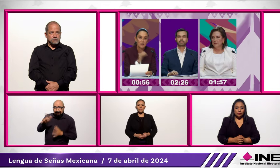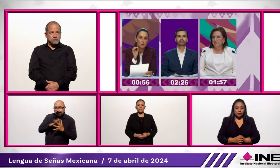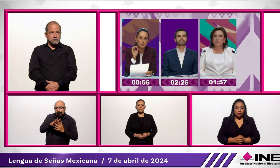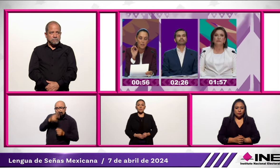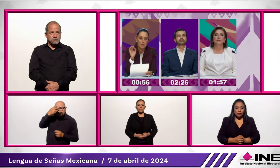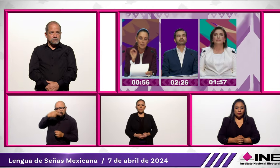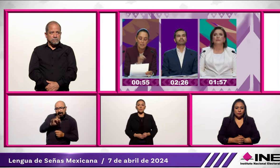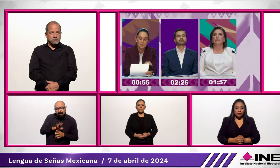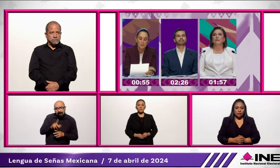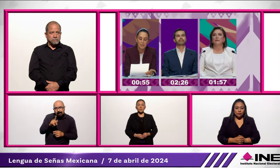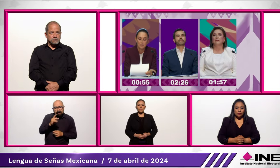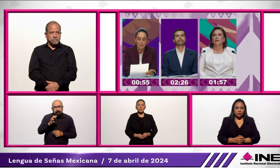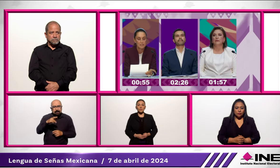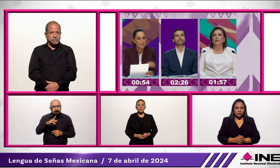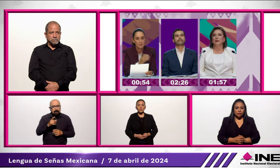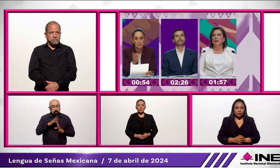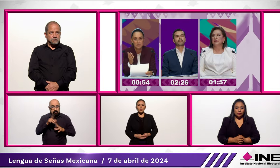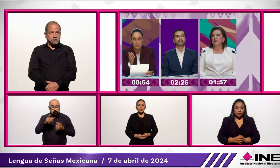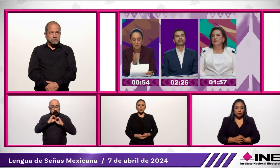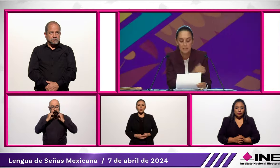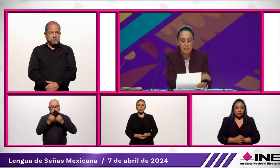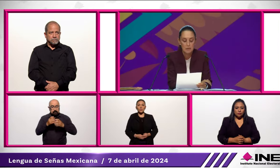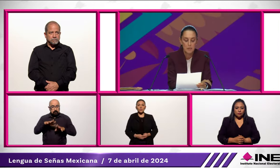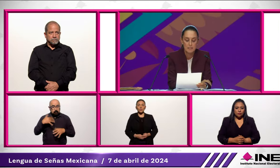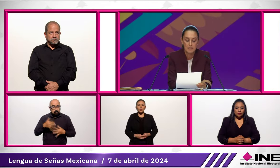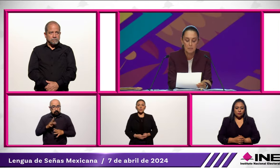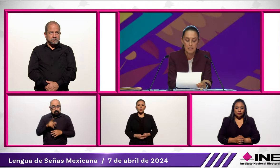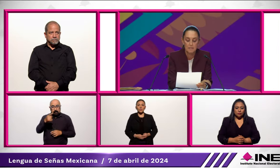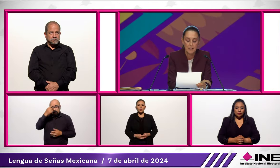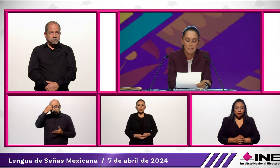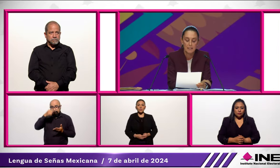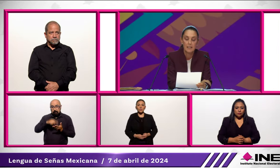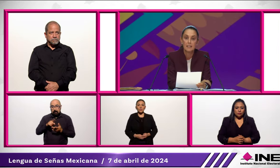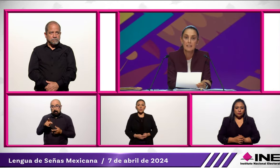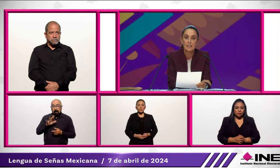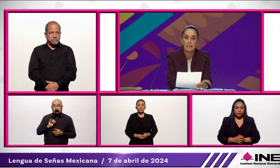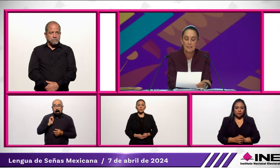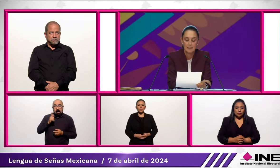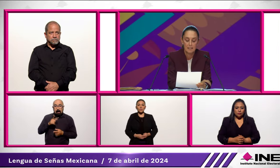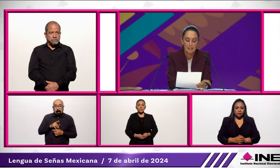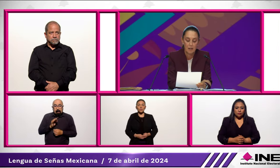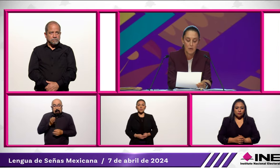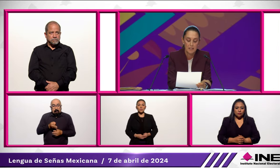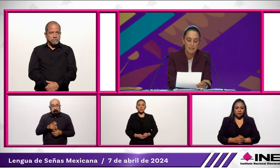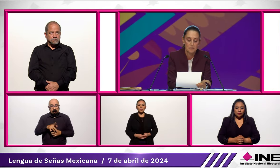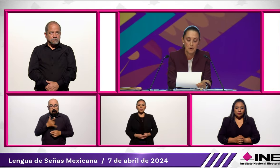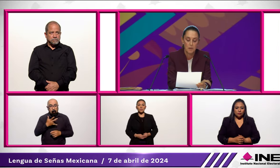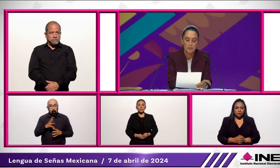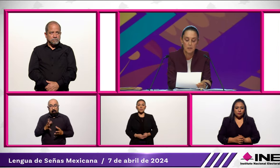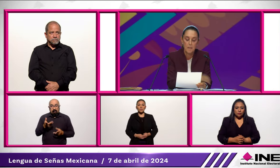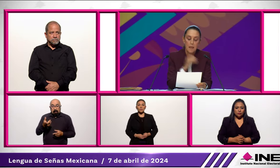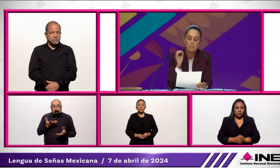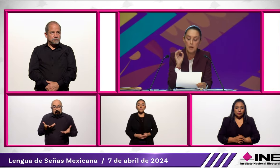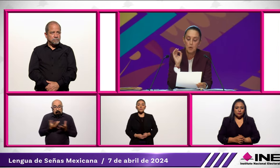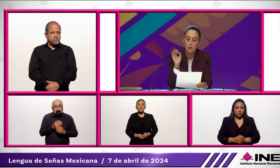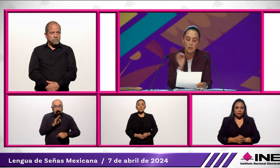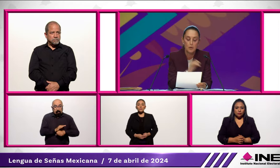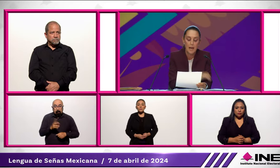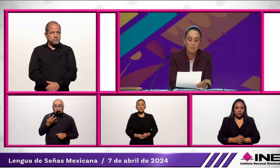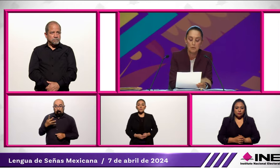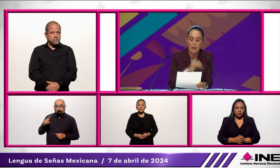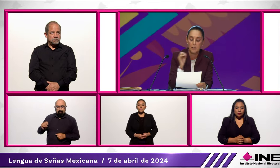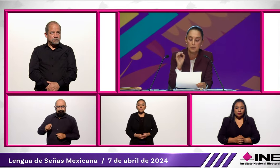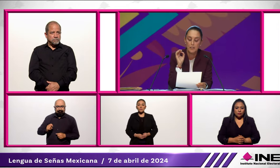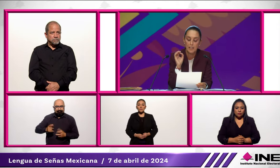Mexicana, justamente una de las organizaciones que no es precisamente fan de la Cuarta Transformación. Premio